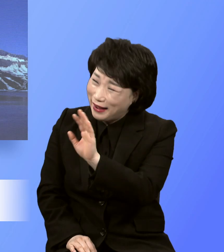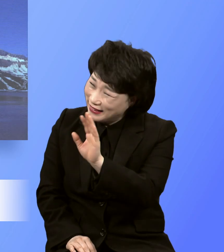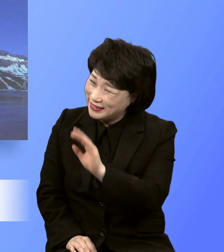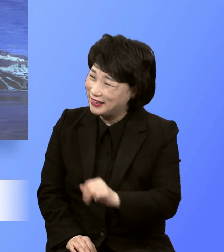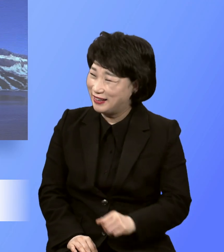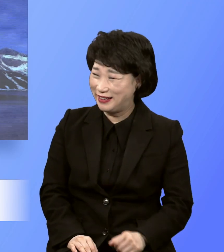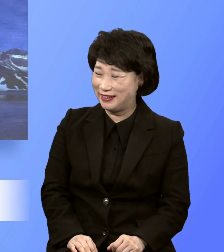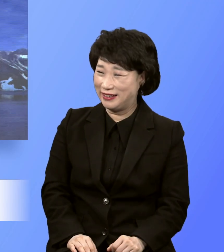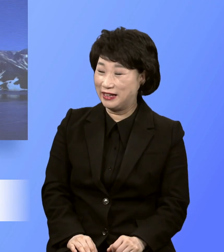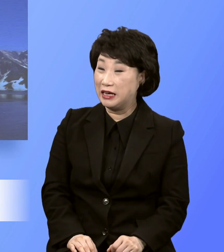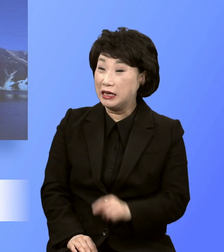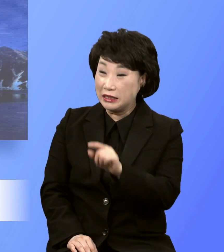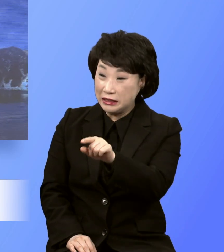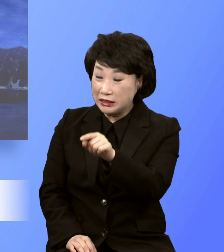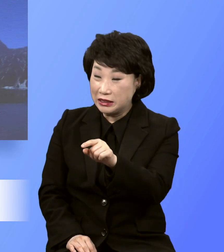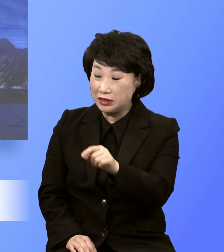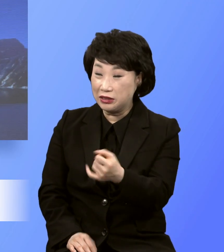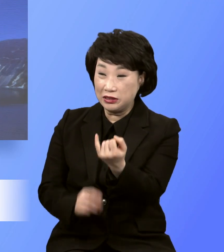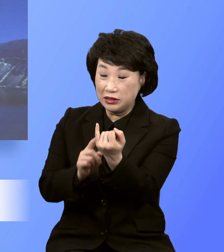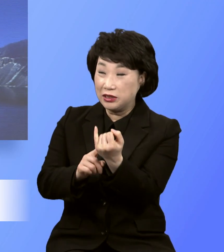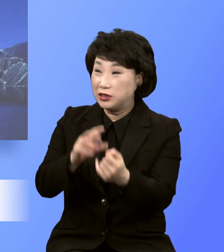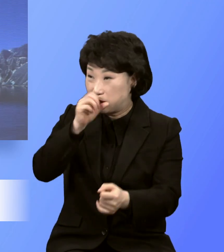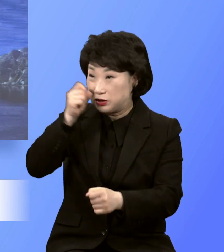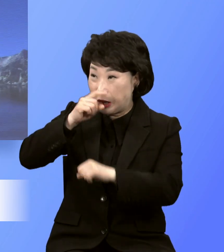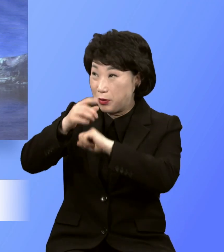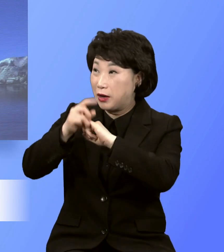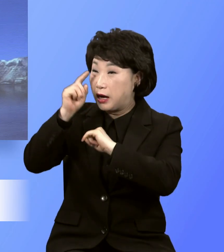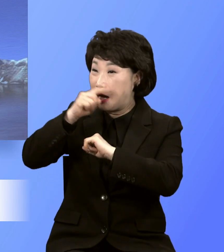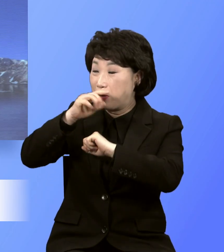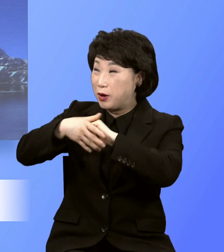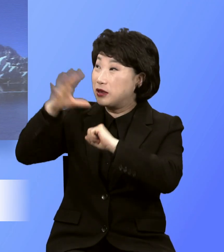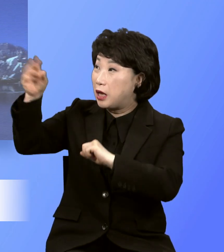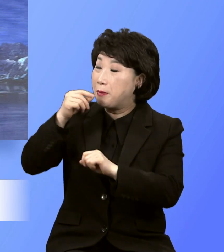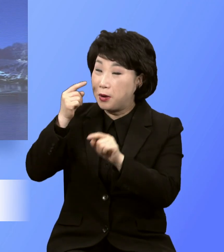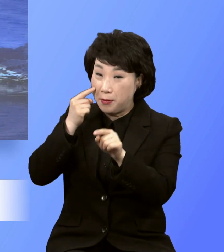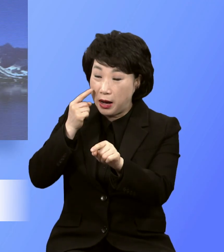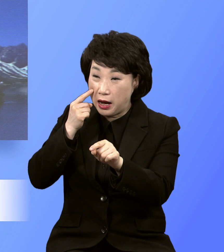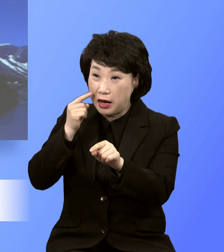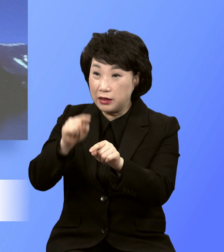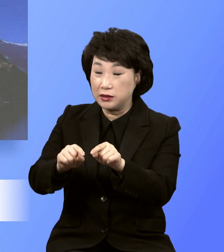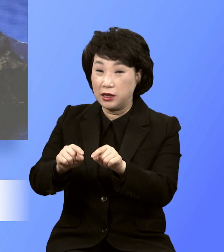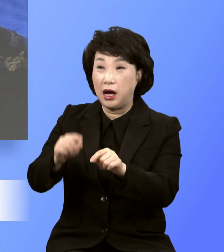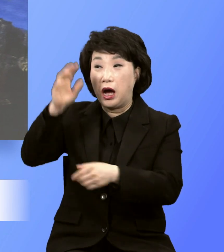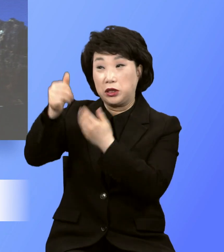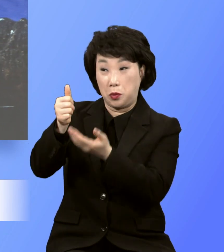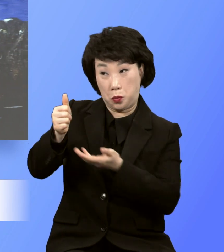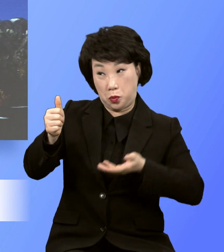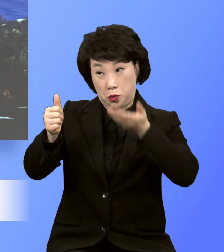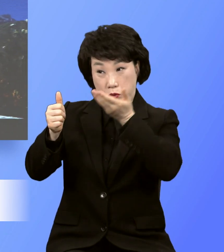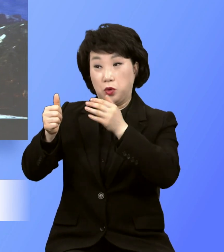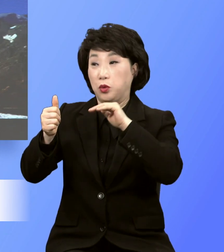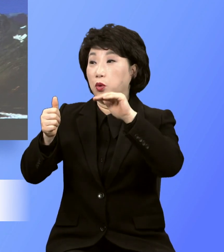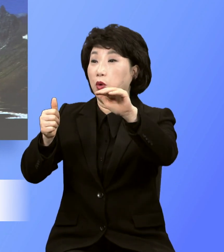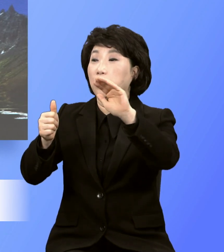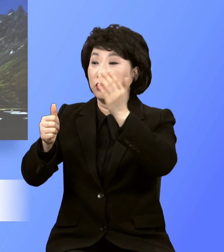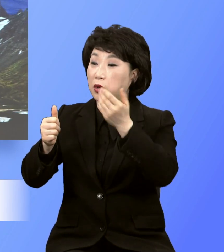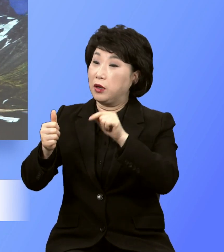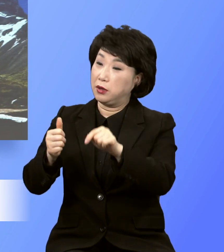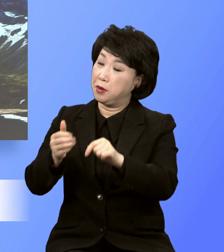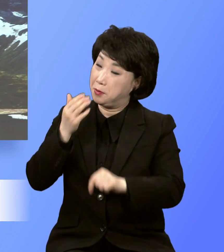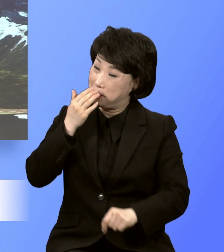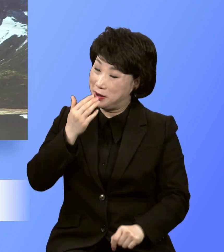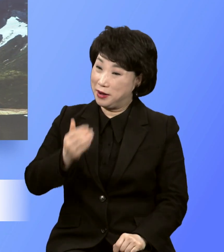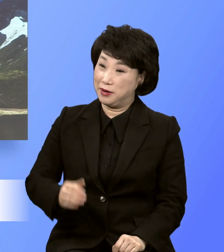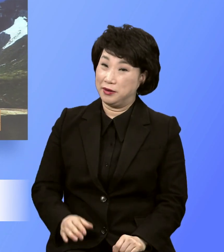아니다. 네가 먹는 날이면 네가 하나님과 같이 될